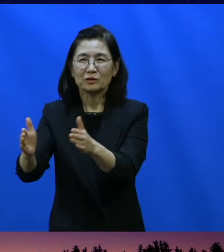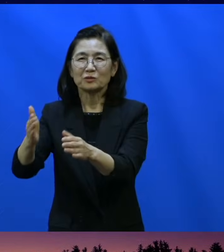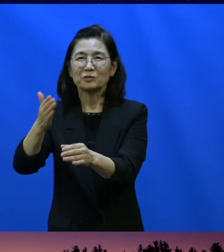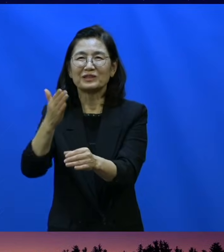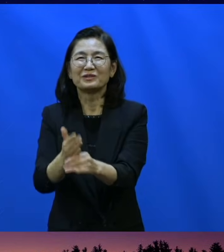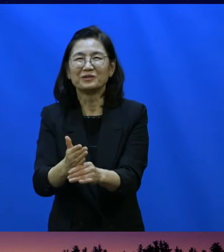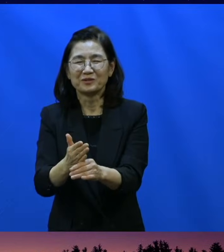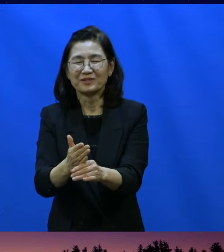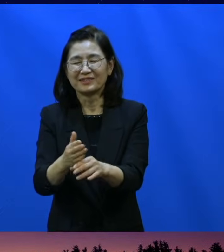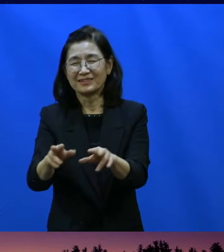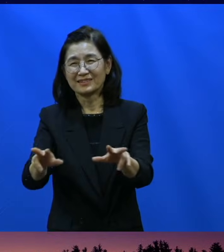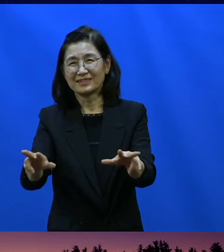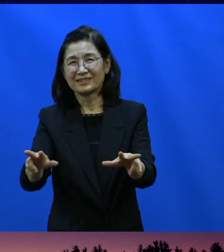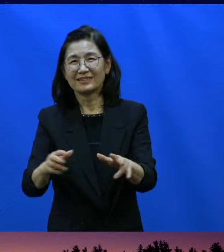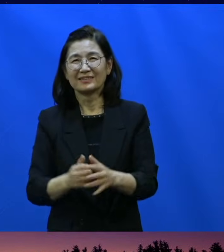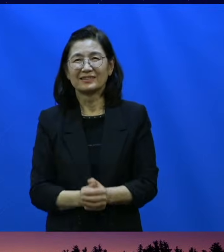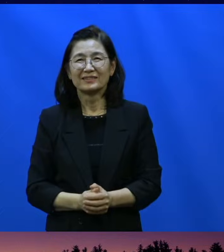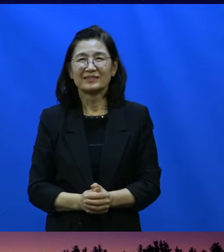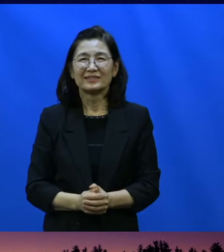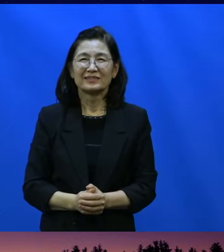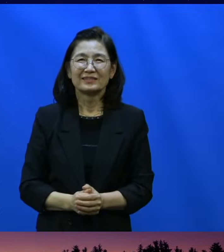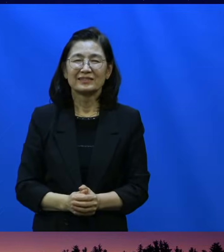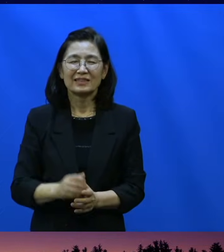막 나와요.